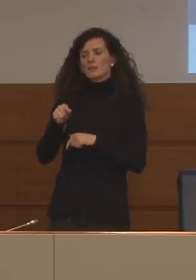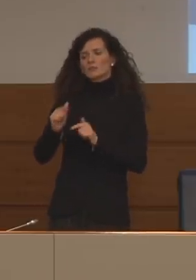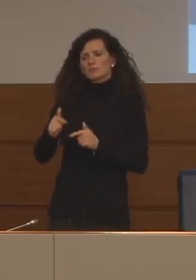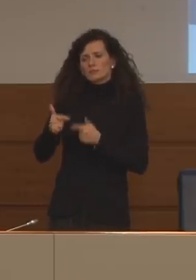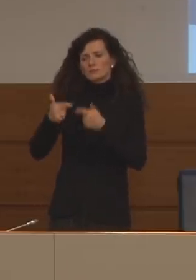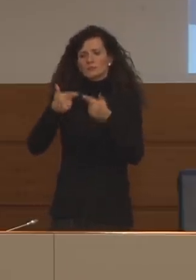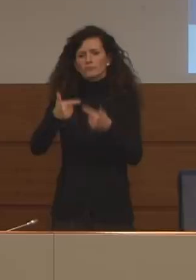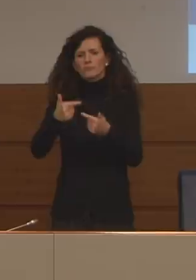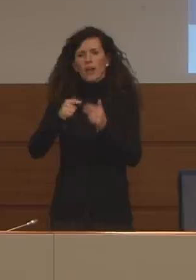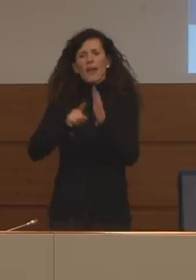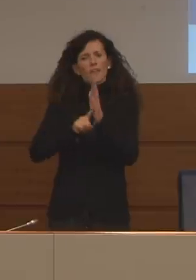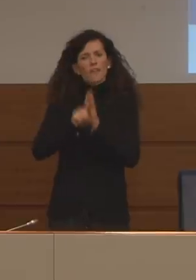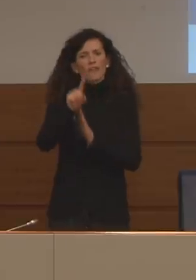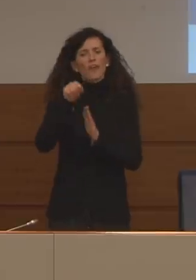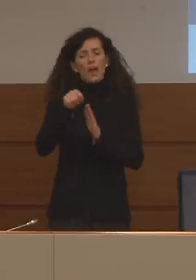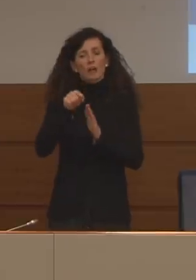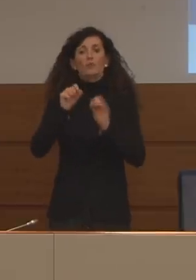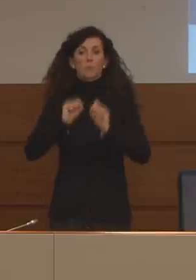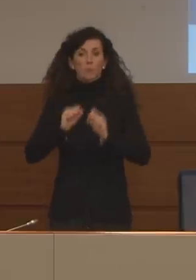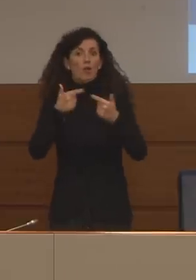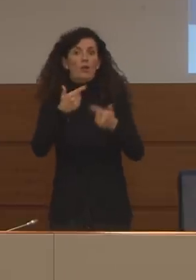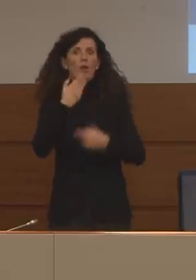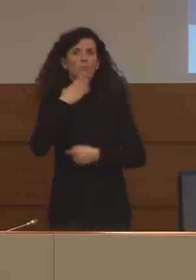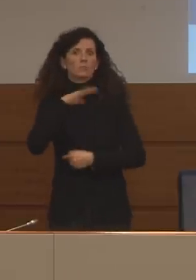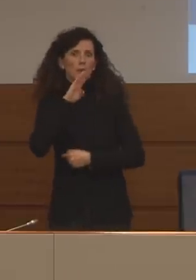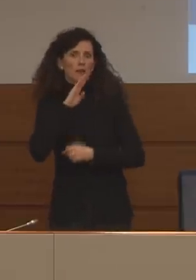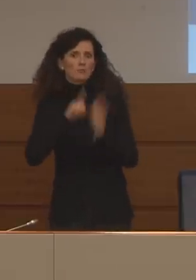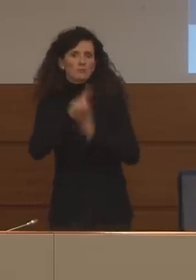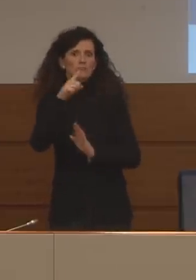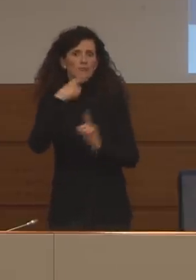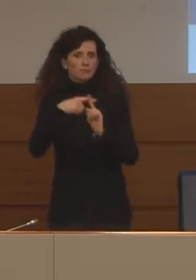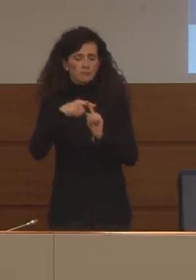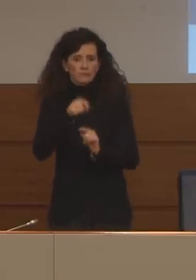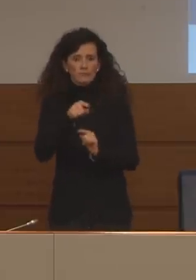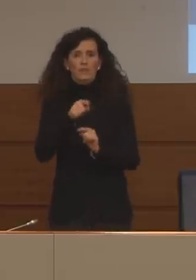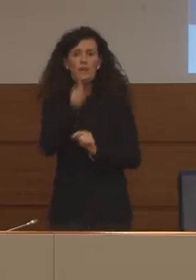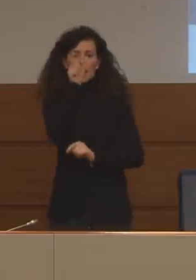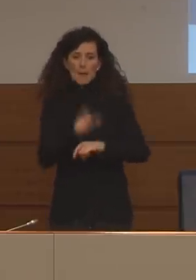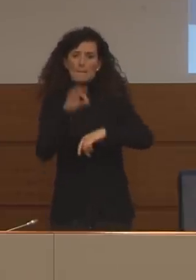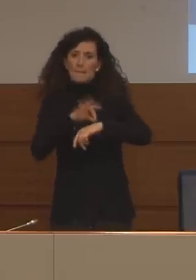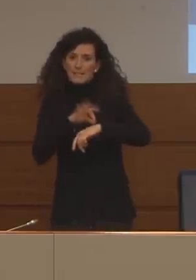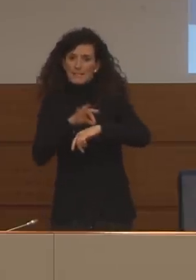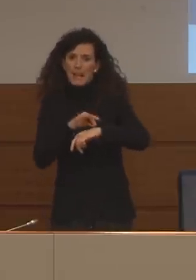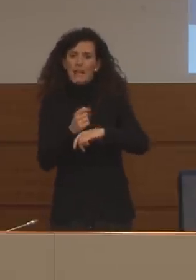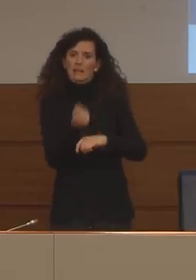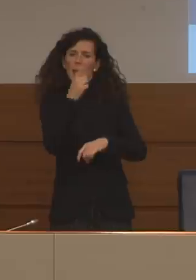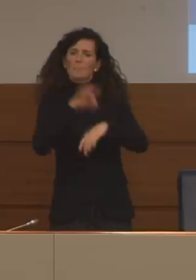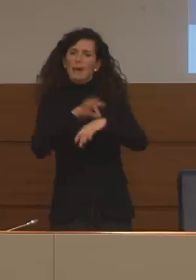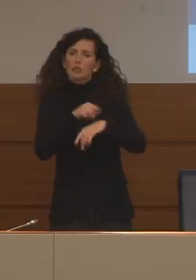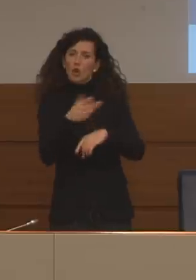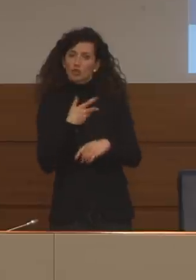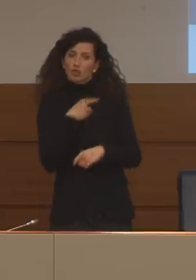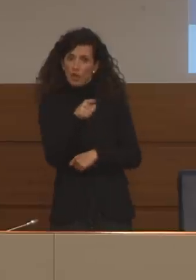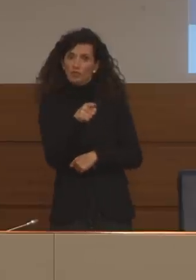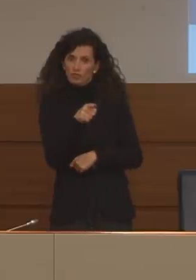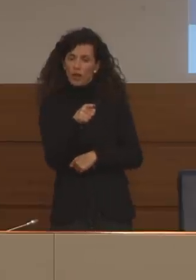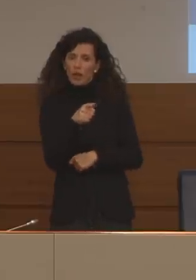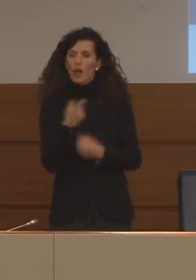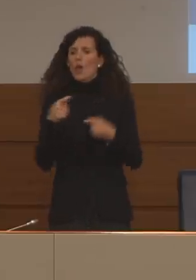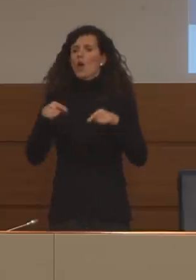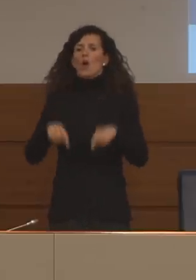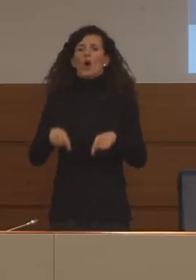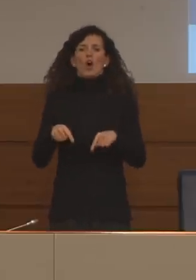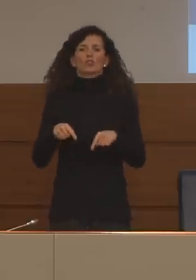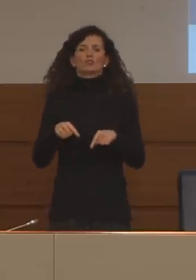possono risultare benefici per i pazienti o per la patologia in considerazione oggi i farmaci di cui parliamo